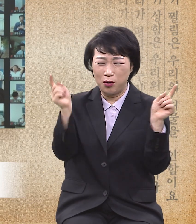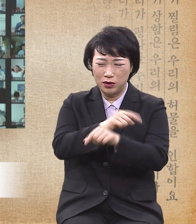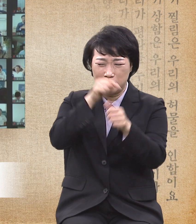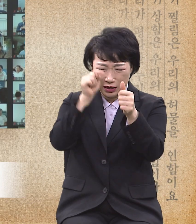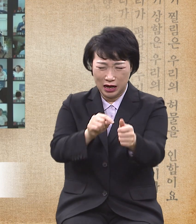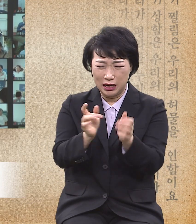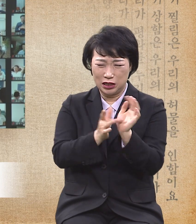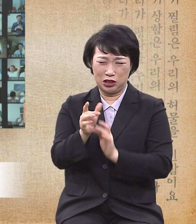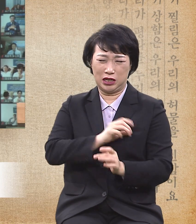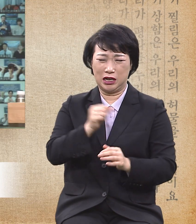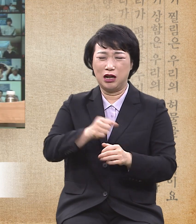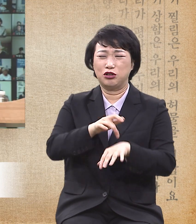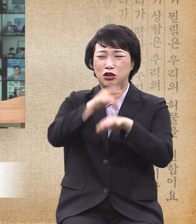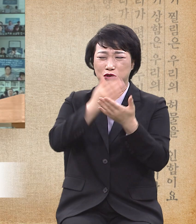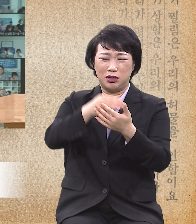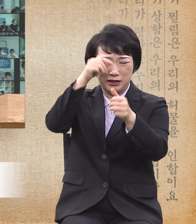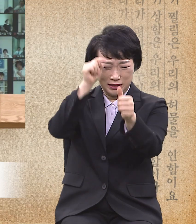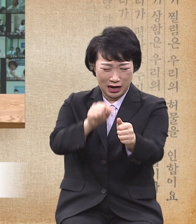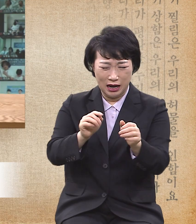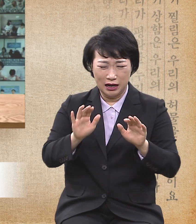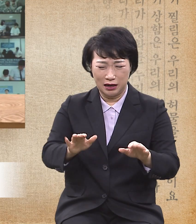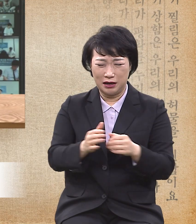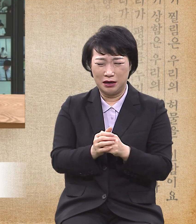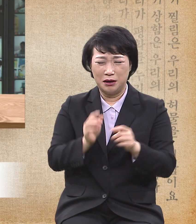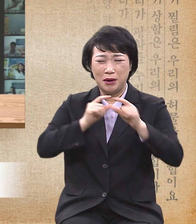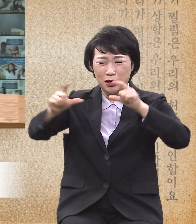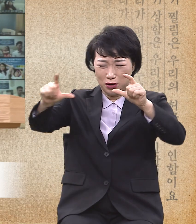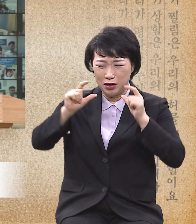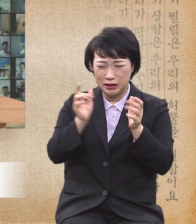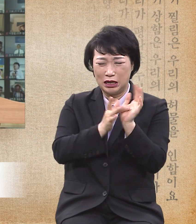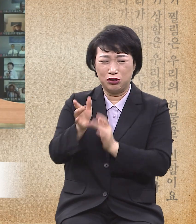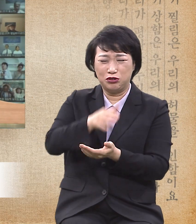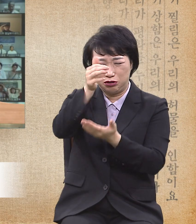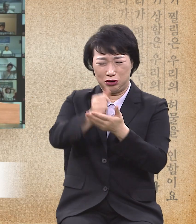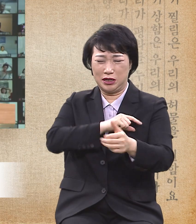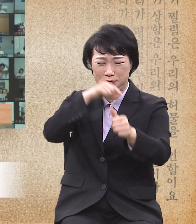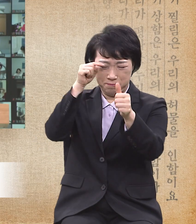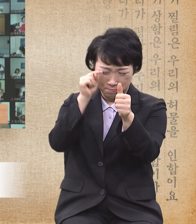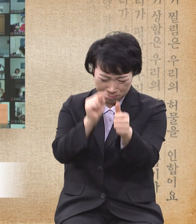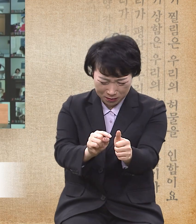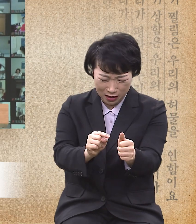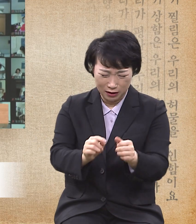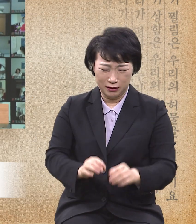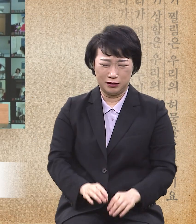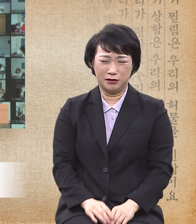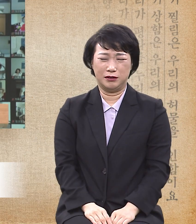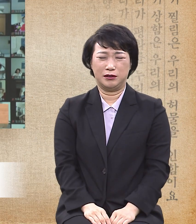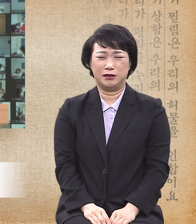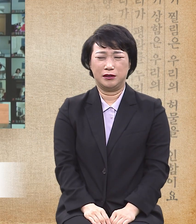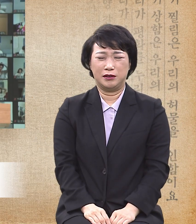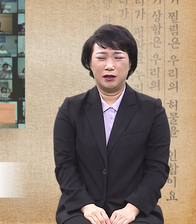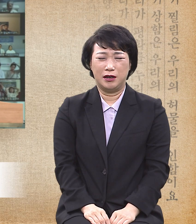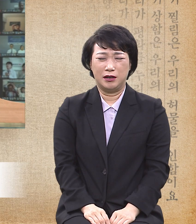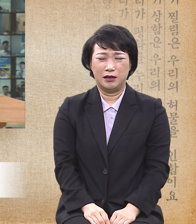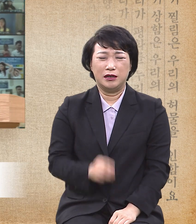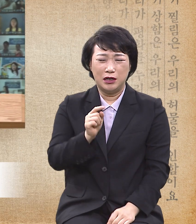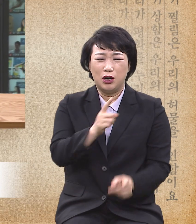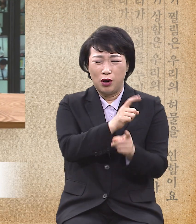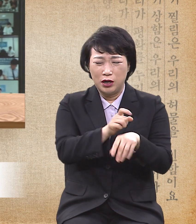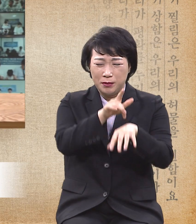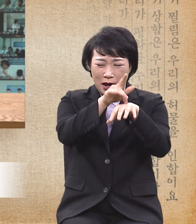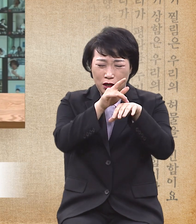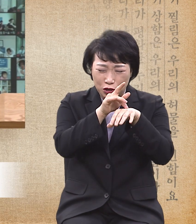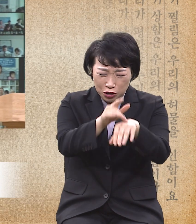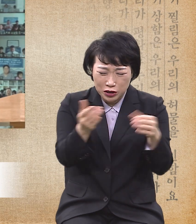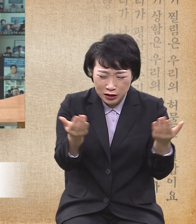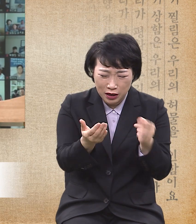고쳐라, 내 이름으로 귀신 쫓아내라, 말씀하신 예수님의 이름으로 엄히 명령하노니 마귀